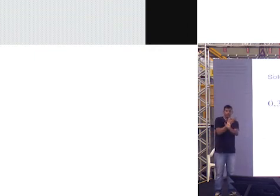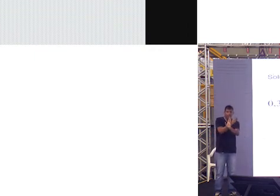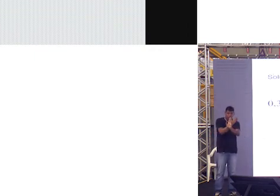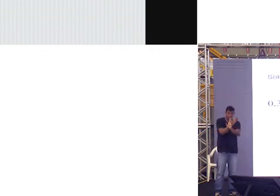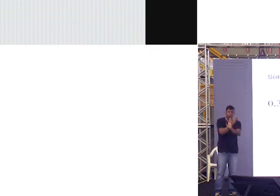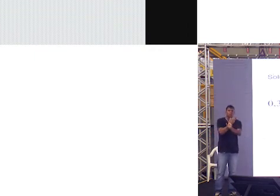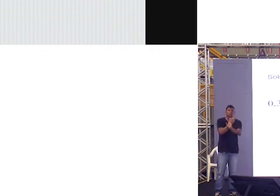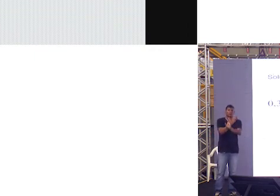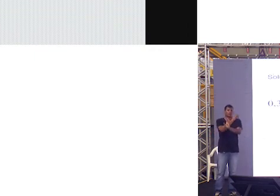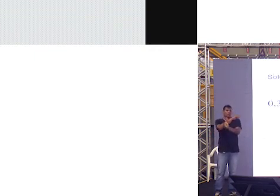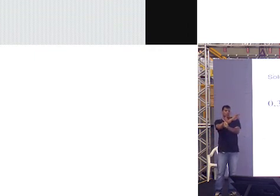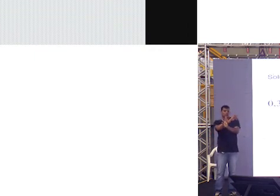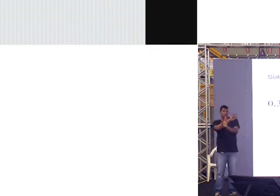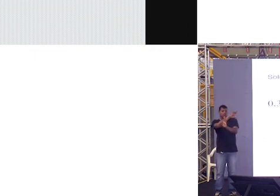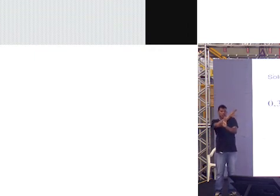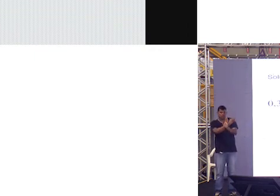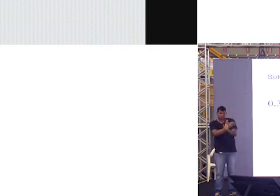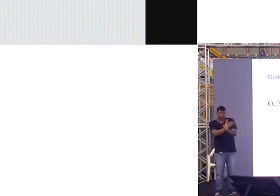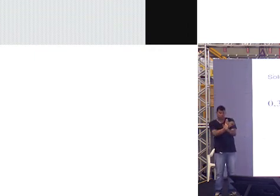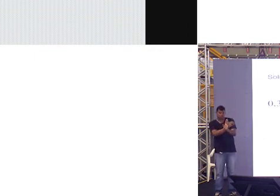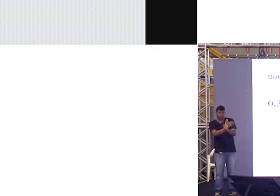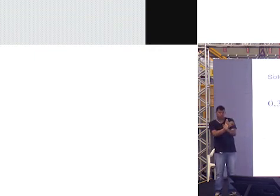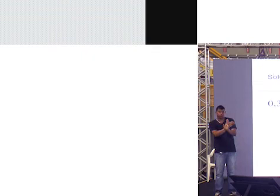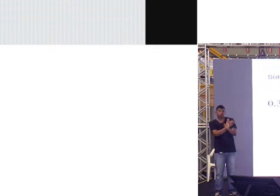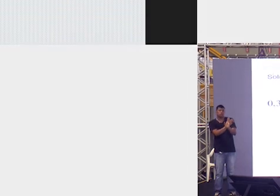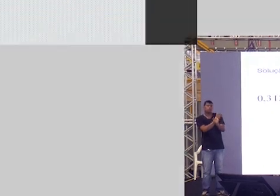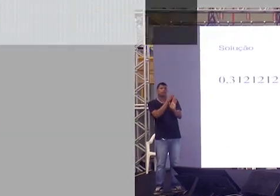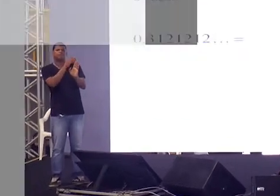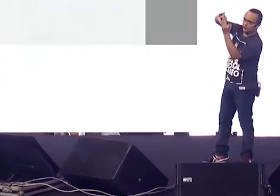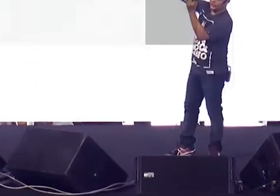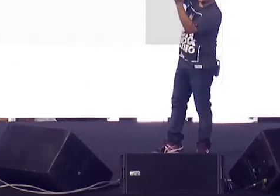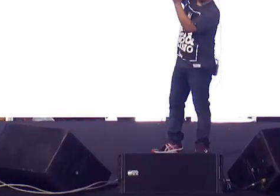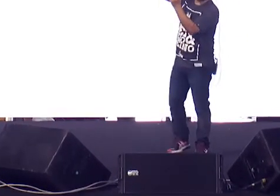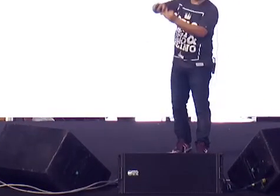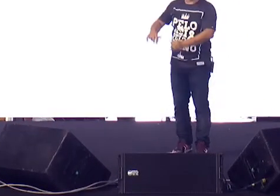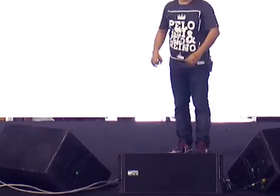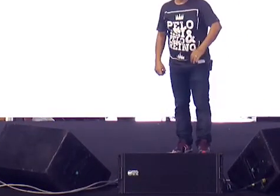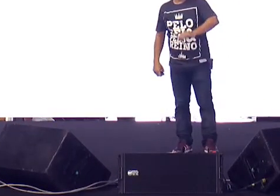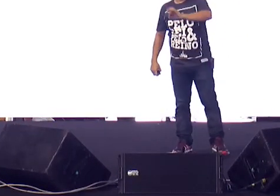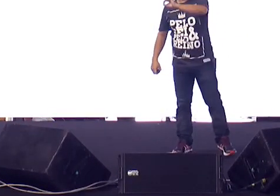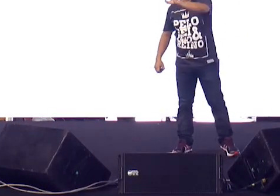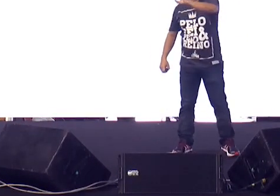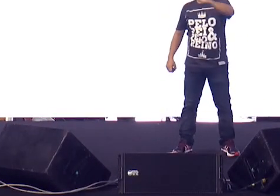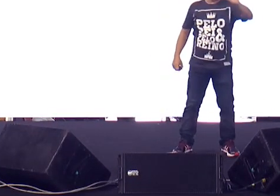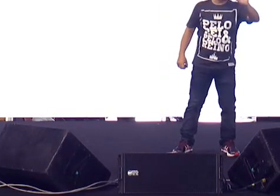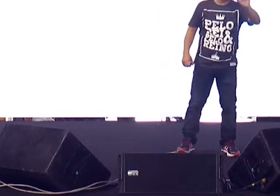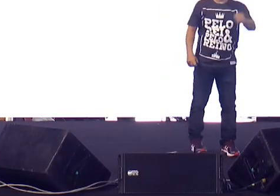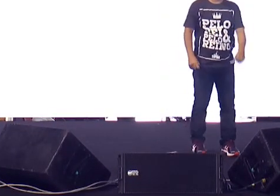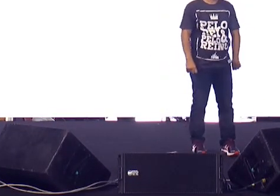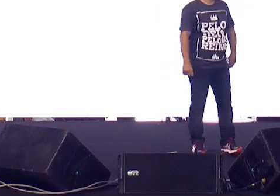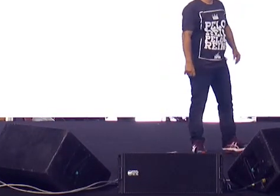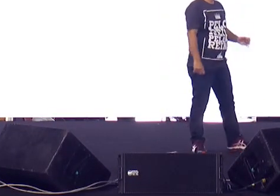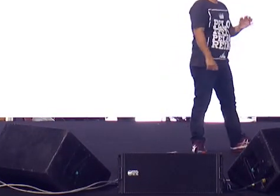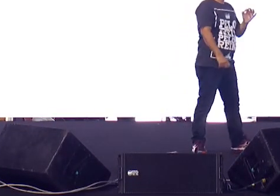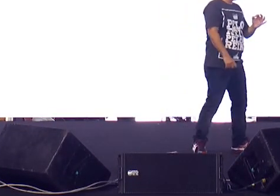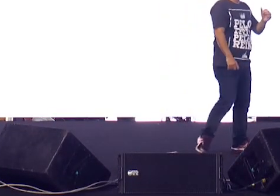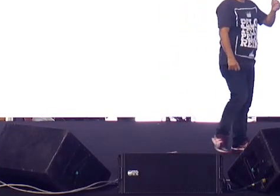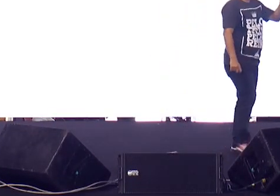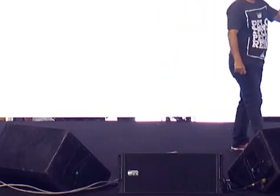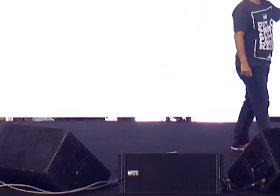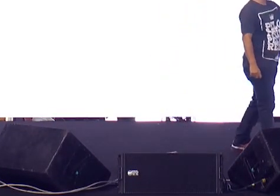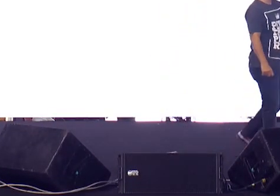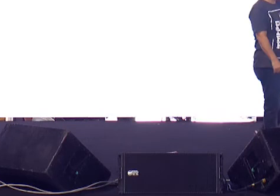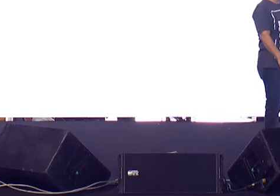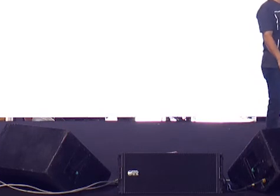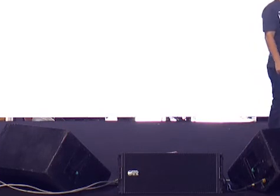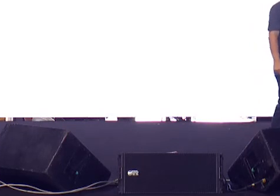com o anteperíodo e com o período, junto os três, menos